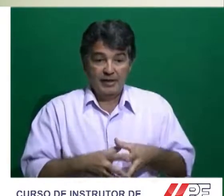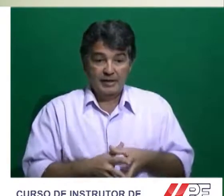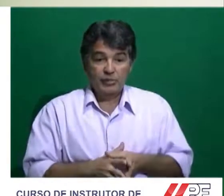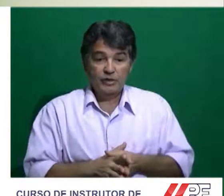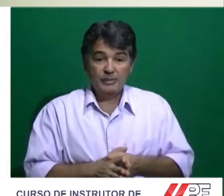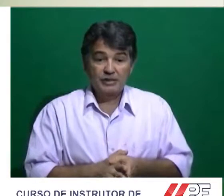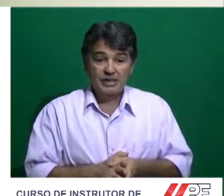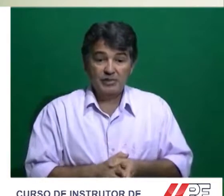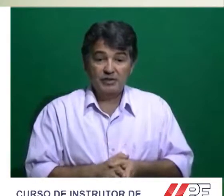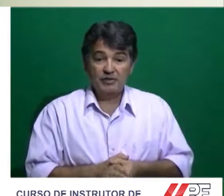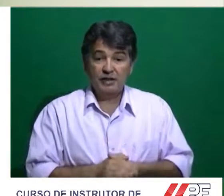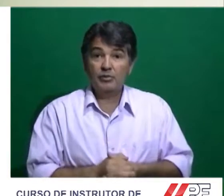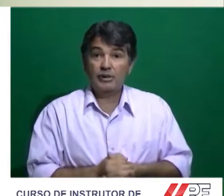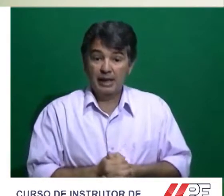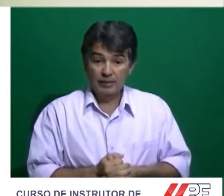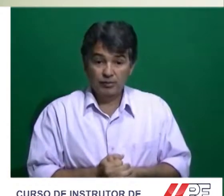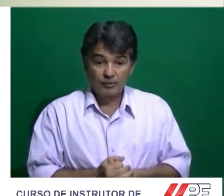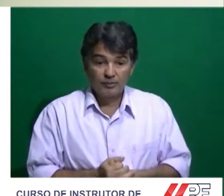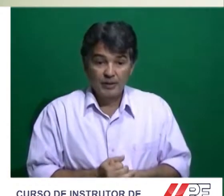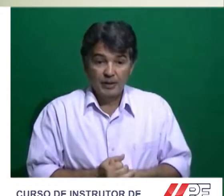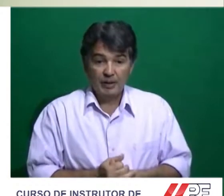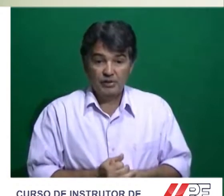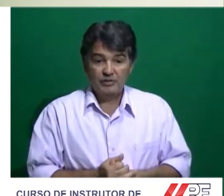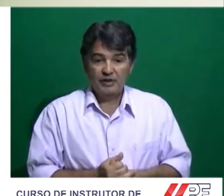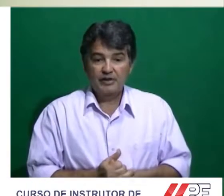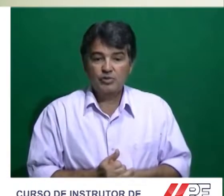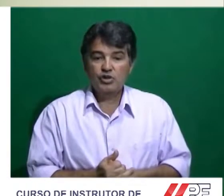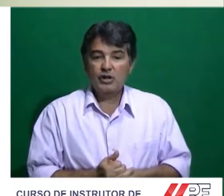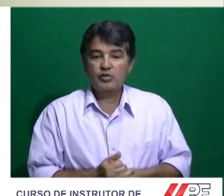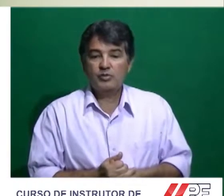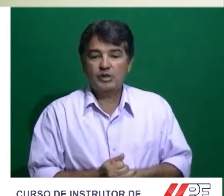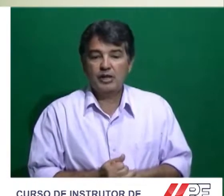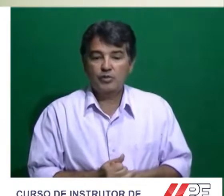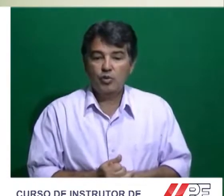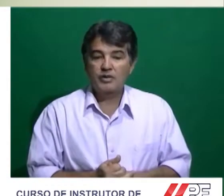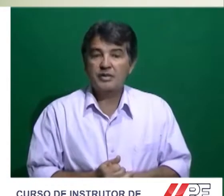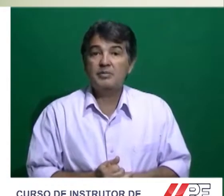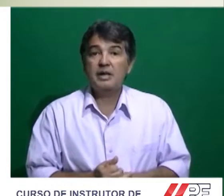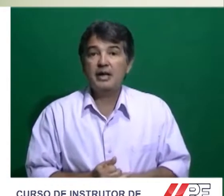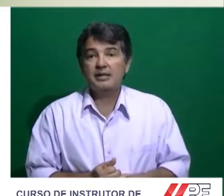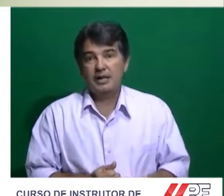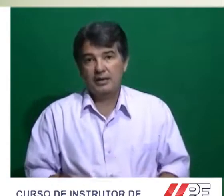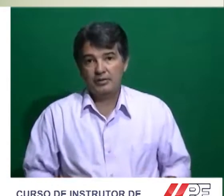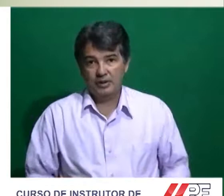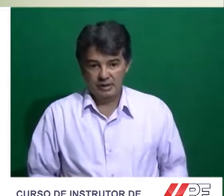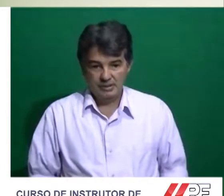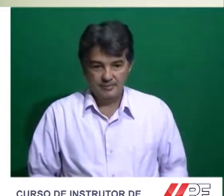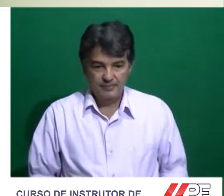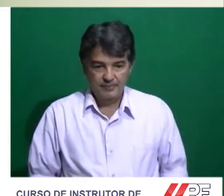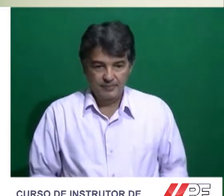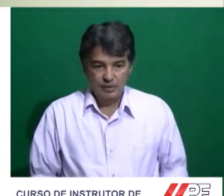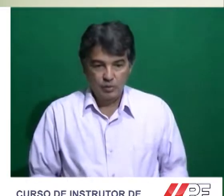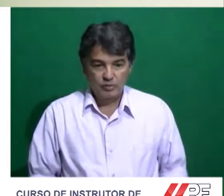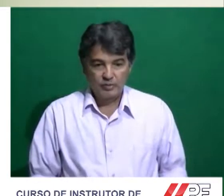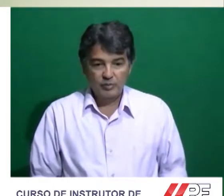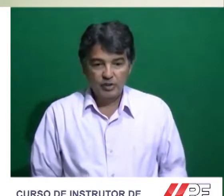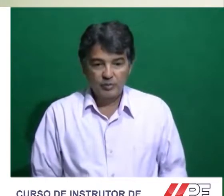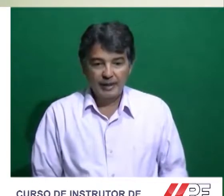Varia segundo a posição definida no diálogo, para os diferentes sujeitos, objetos, coisas, ambientes e natureza.